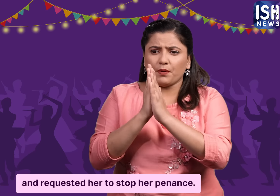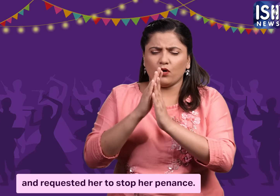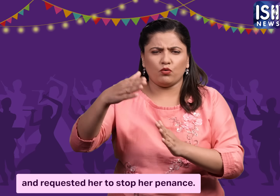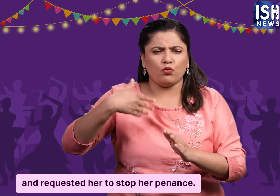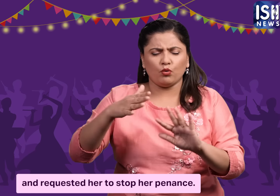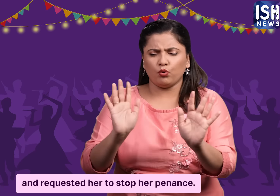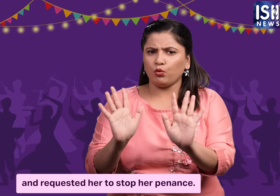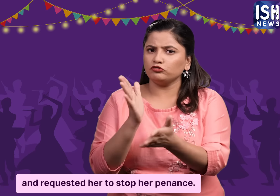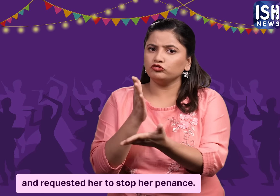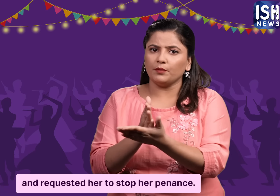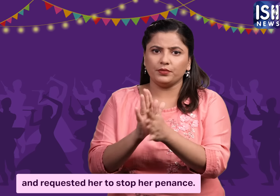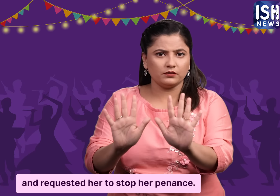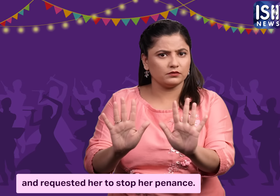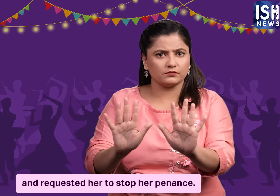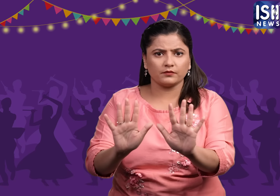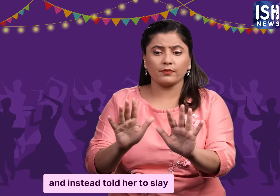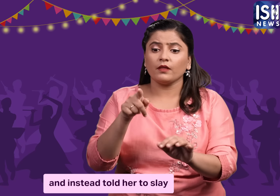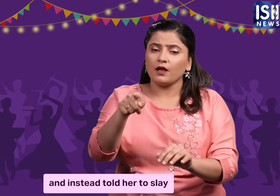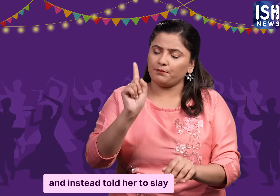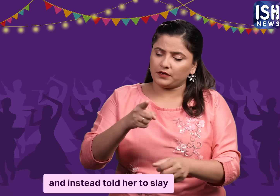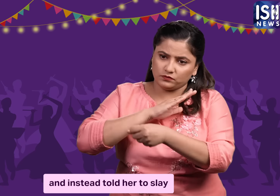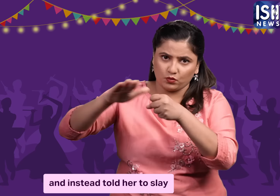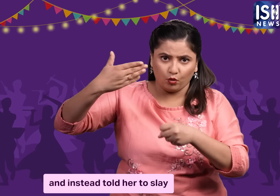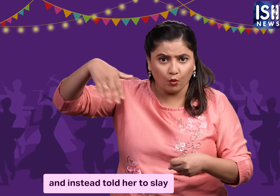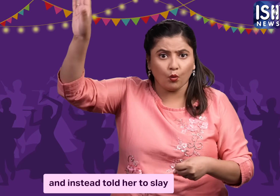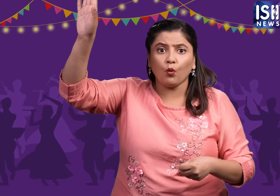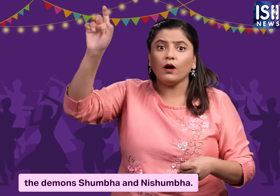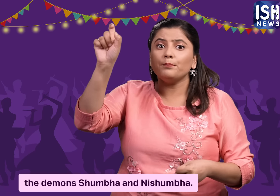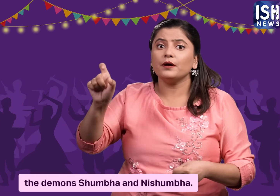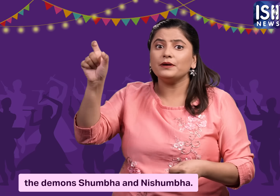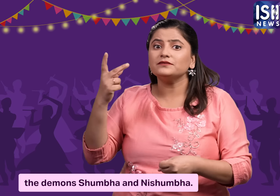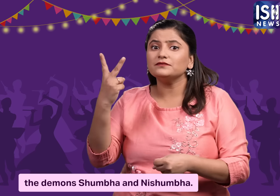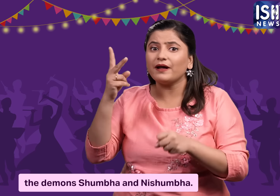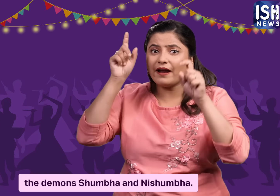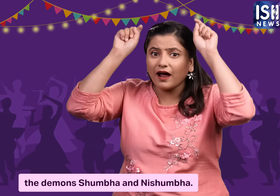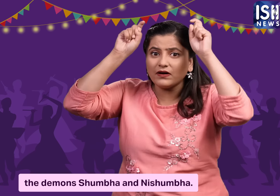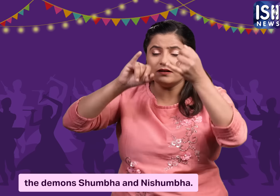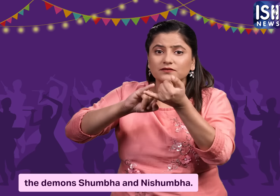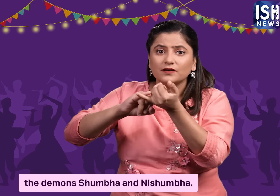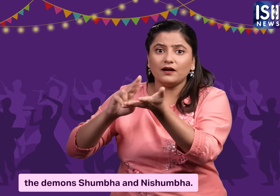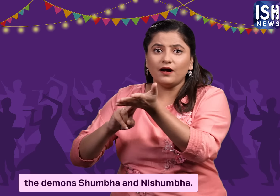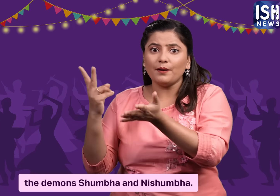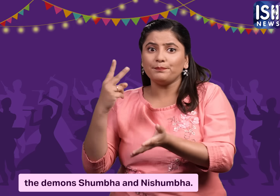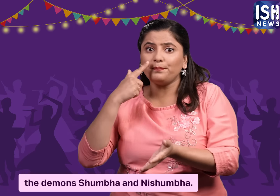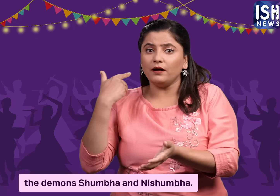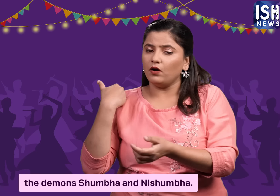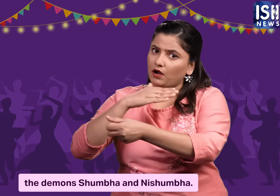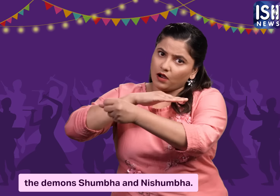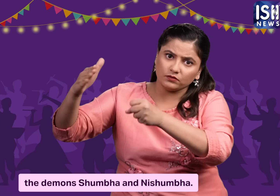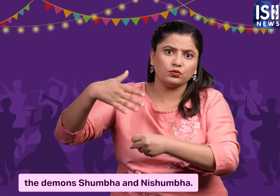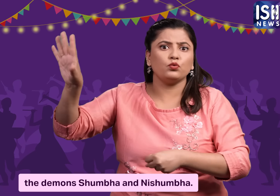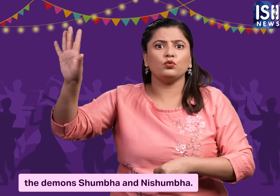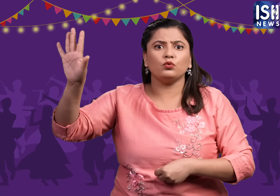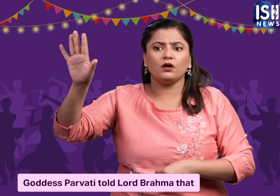तपस्या रोकने का अनुरोध किया और इसके बजाय उन्हें शुंभ और निशुंभ राक्षसों को मारने के लिए कहा।